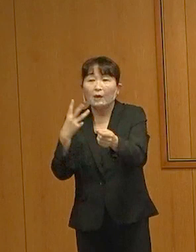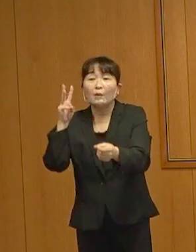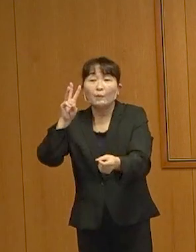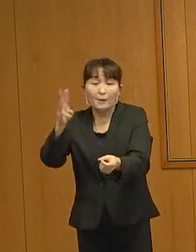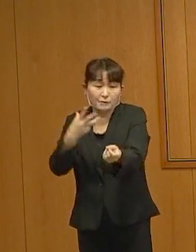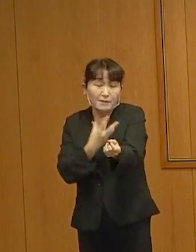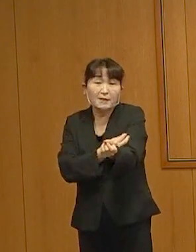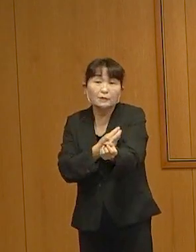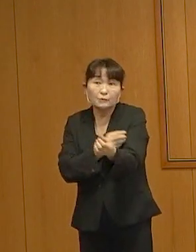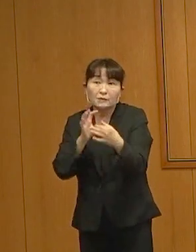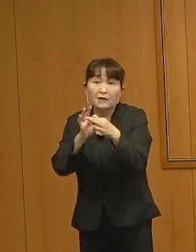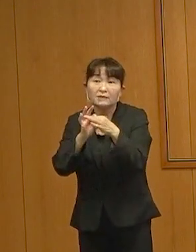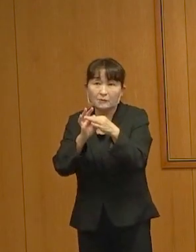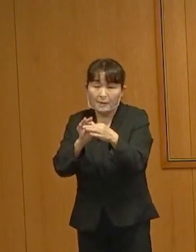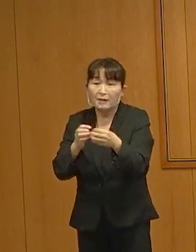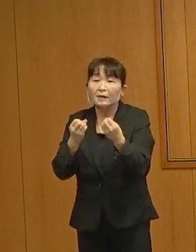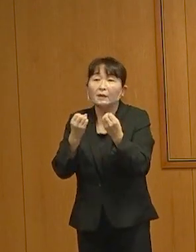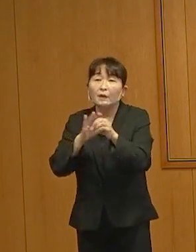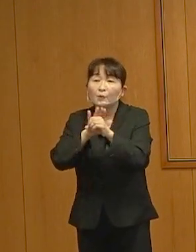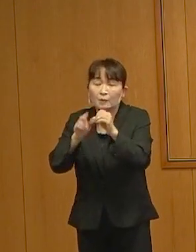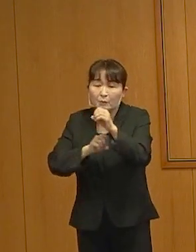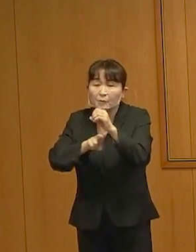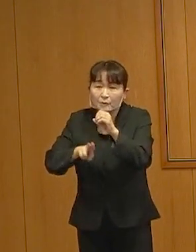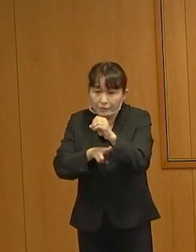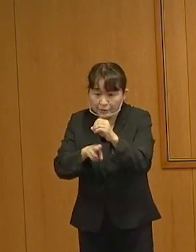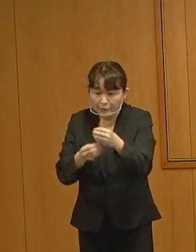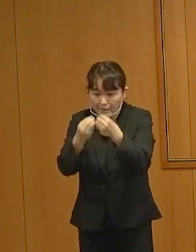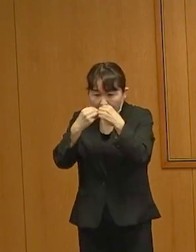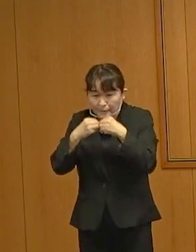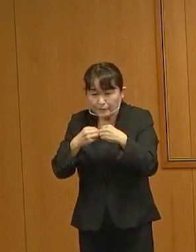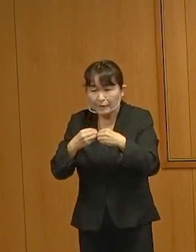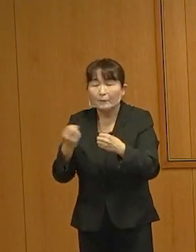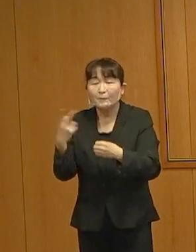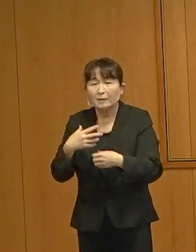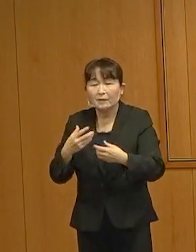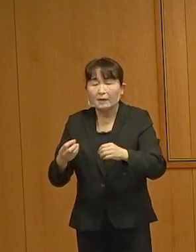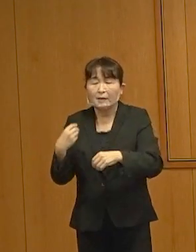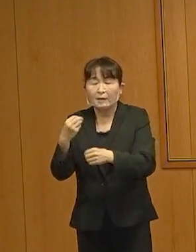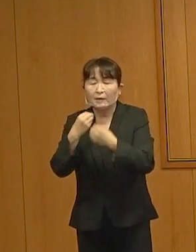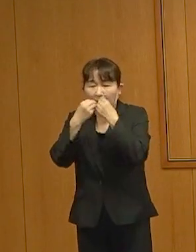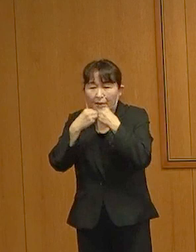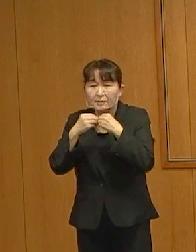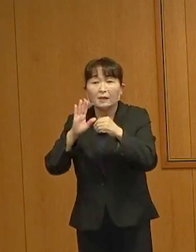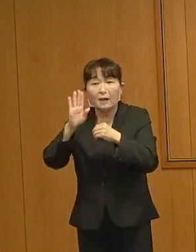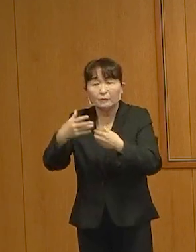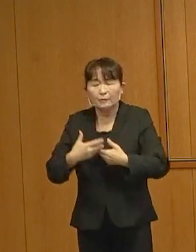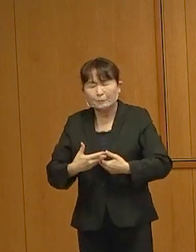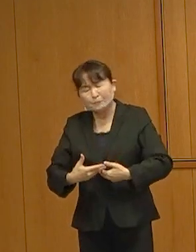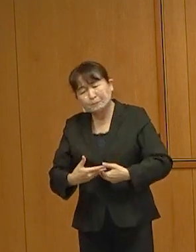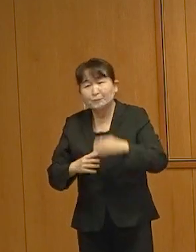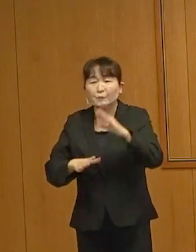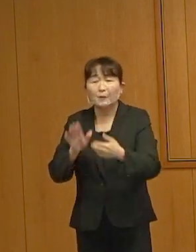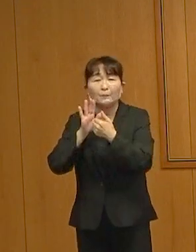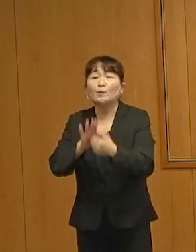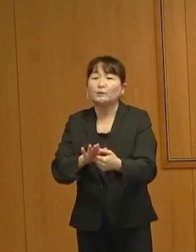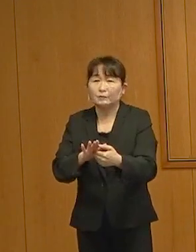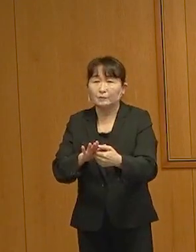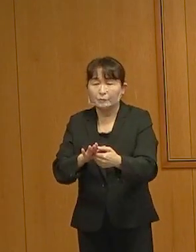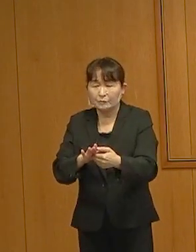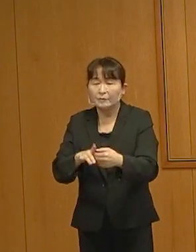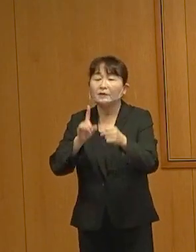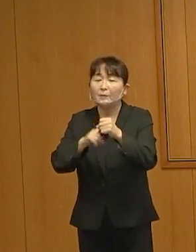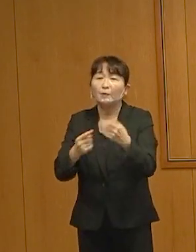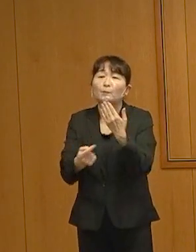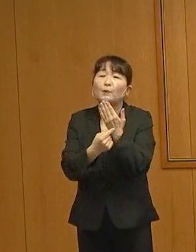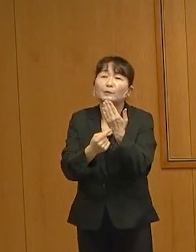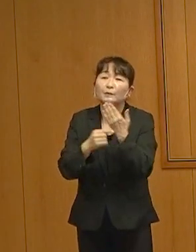については新型コロナウイルスの発症や重症化を予防しまして、感染の拡大を防止する切り札という